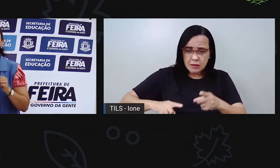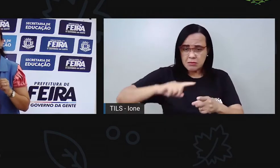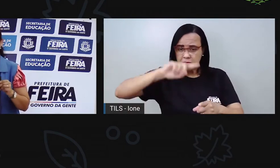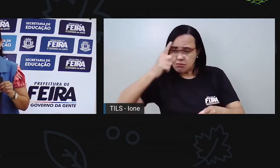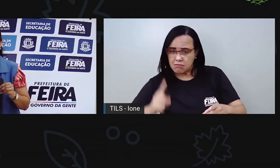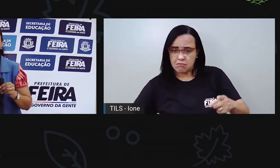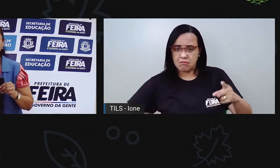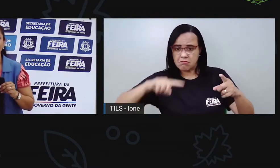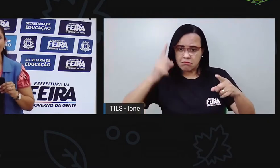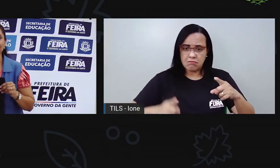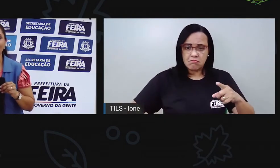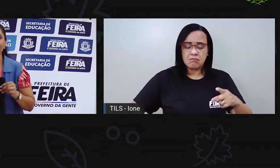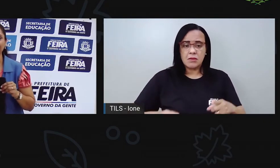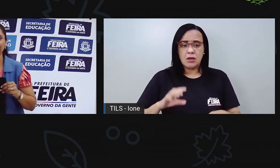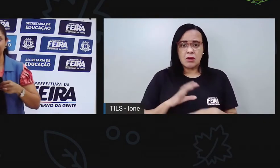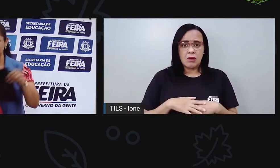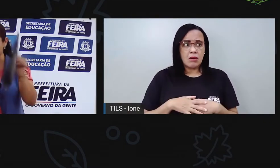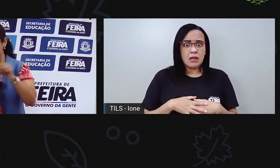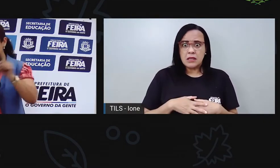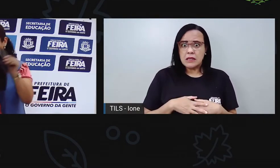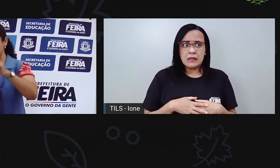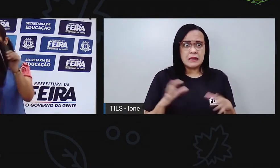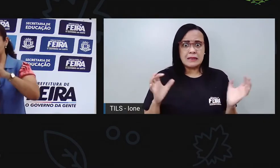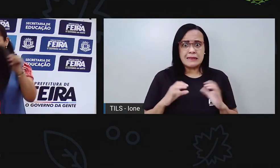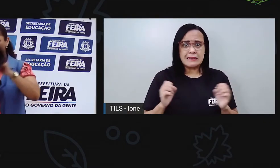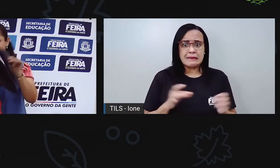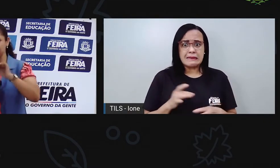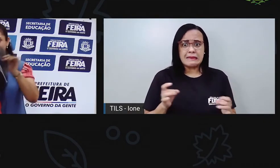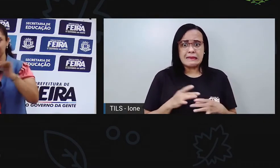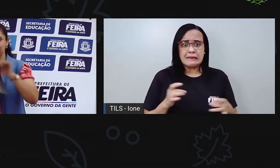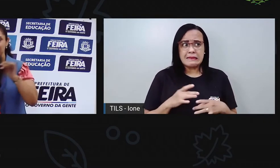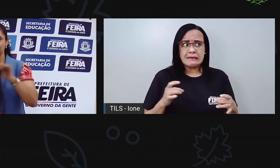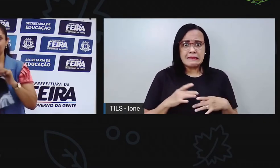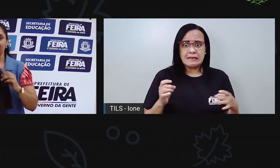Oh, céus, trovões.